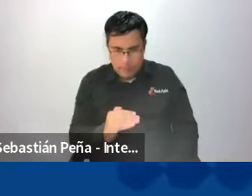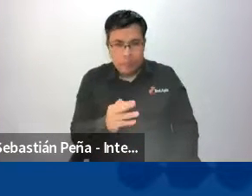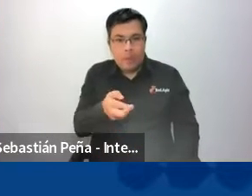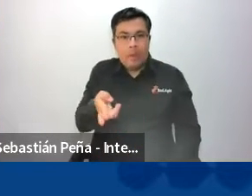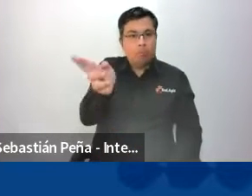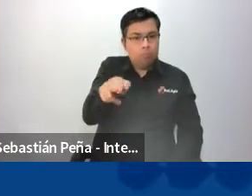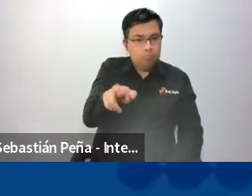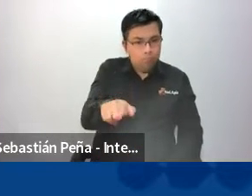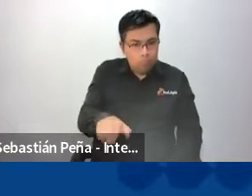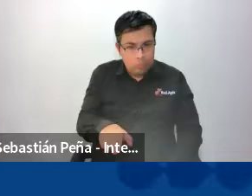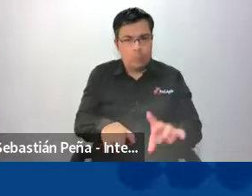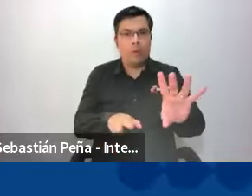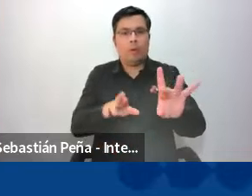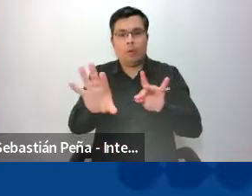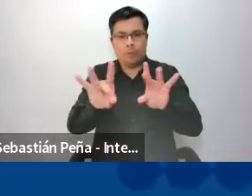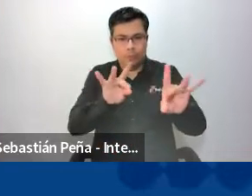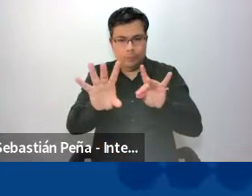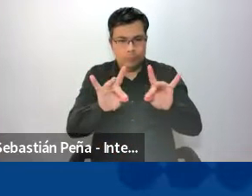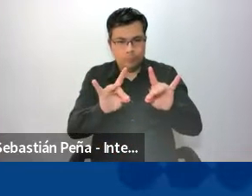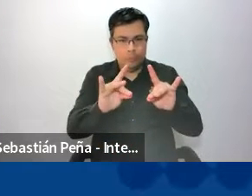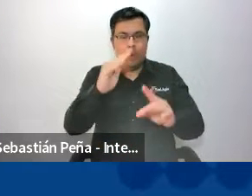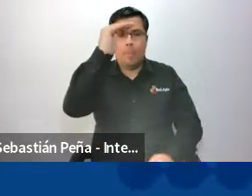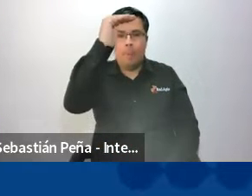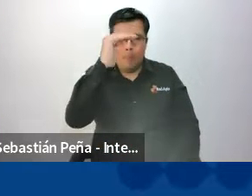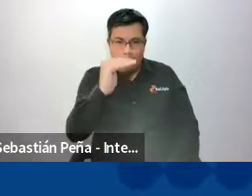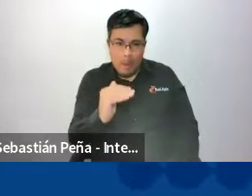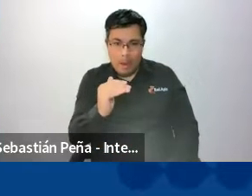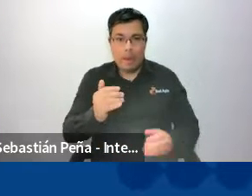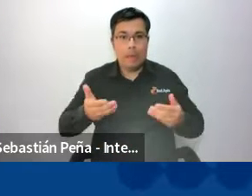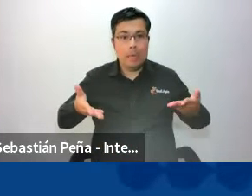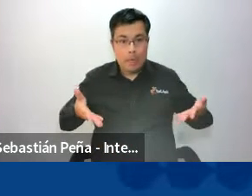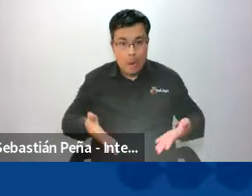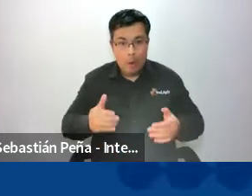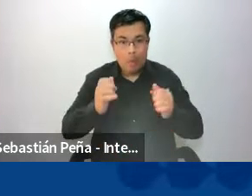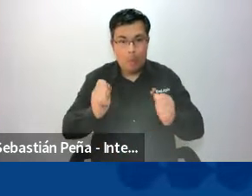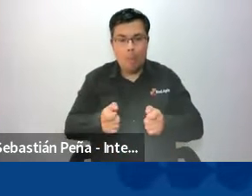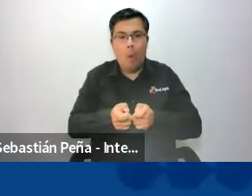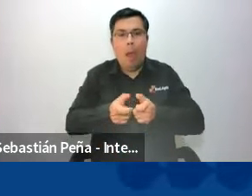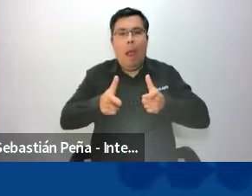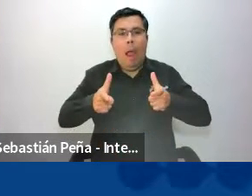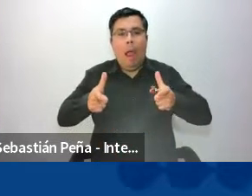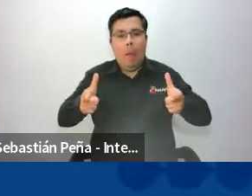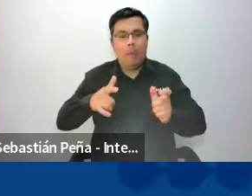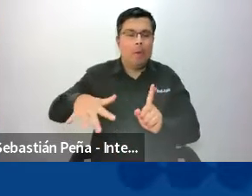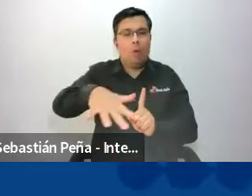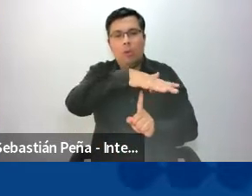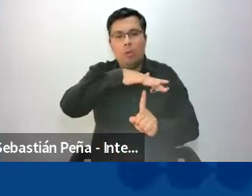mayor frecuencia y que vamos a poder ahora ampliar,